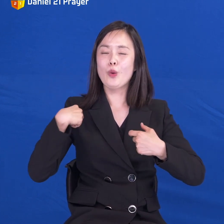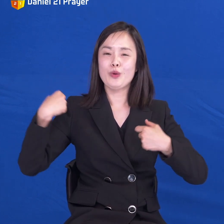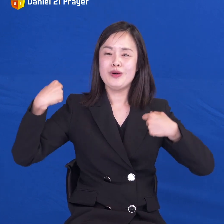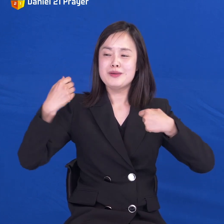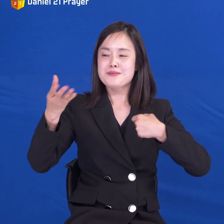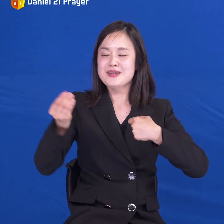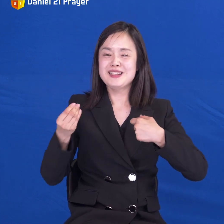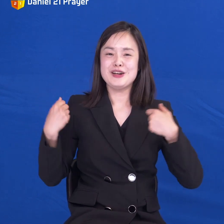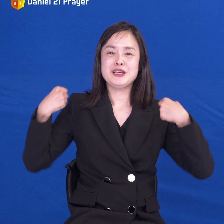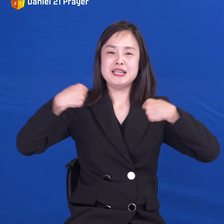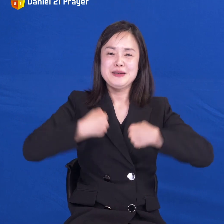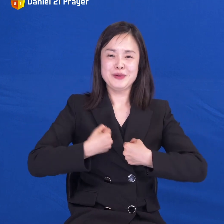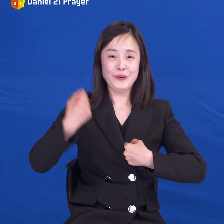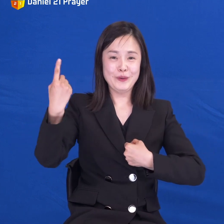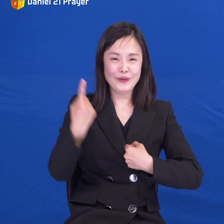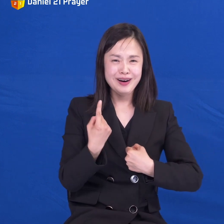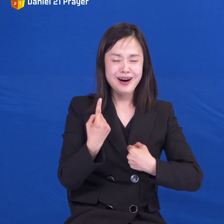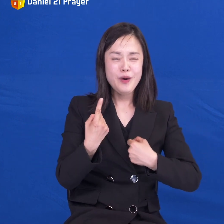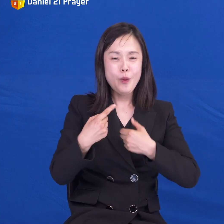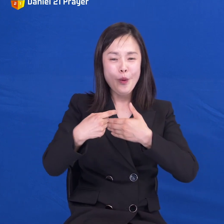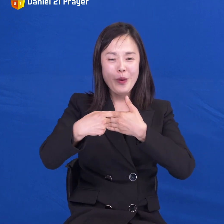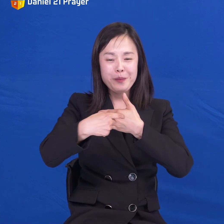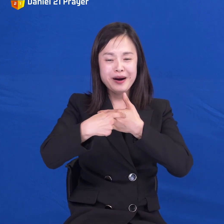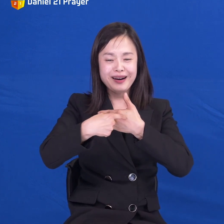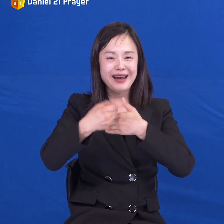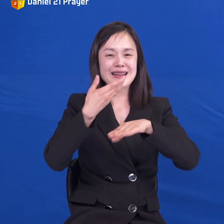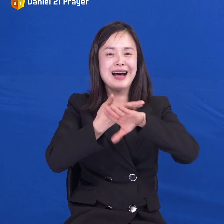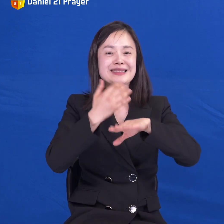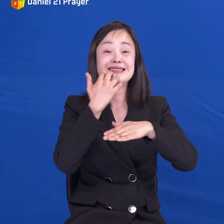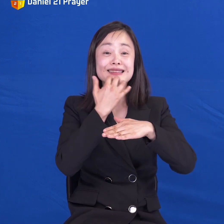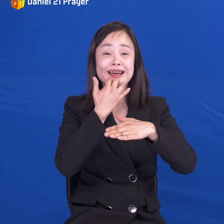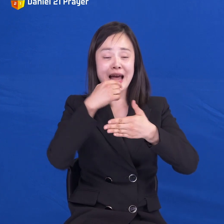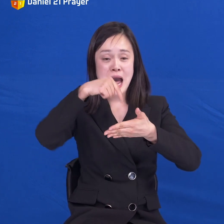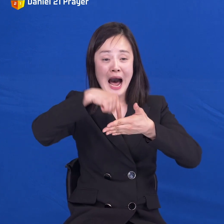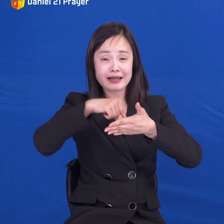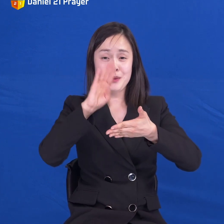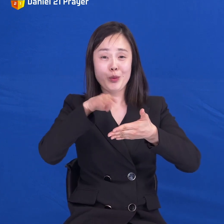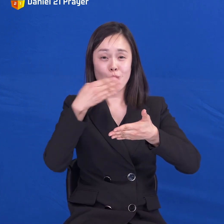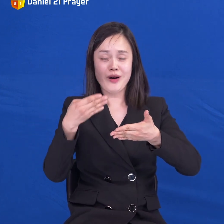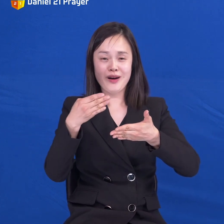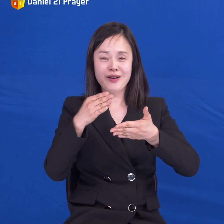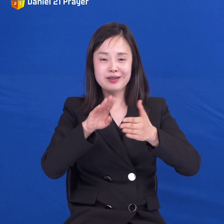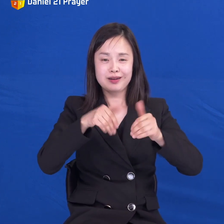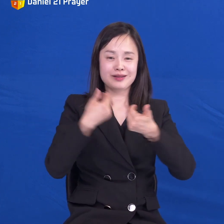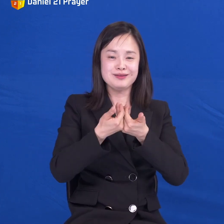그날따라 뒤집어 입었대요. 여러분, 뒤집어도 되려면 되는 거예요.